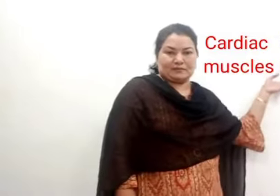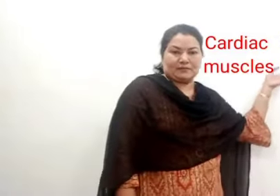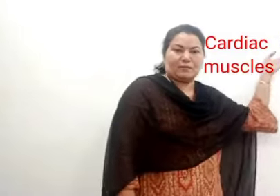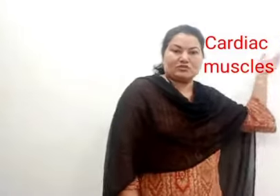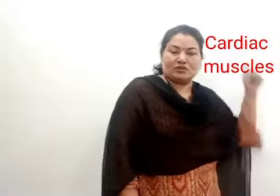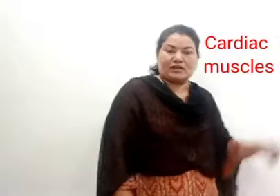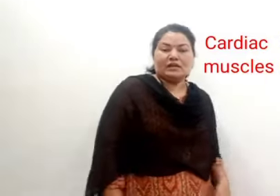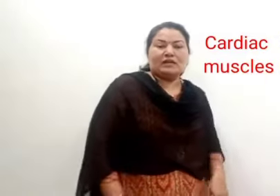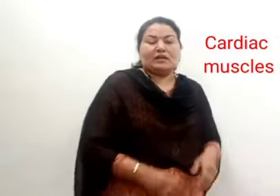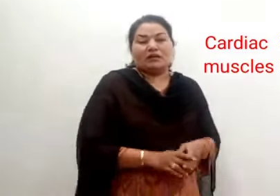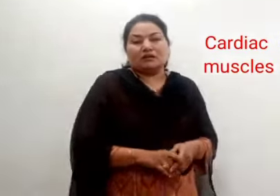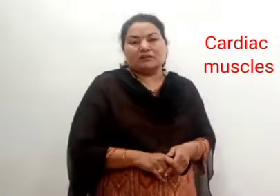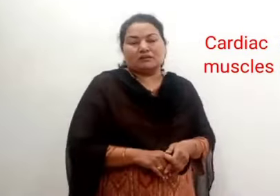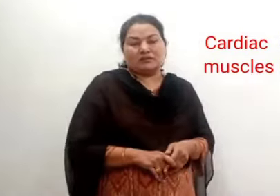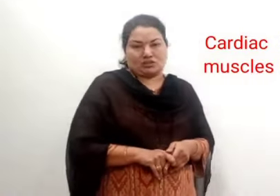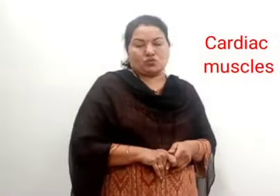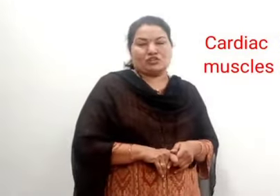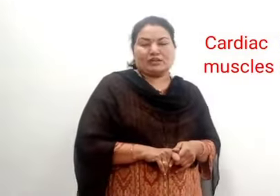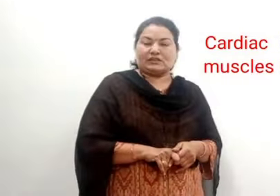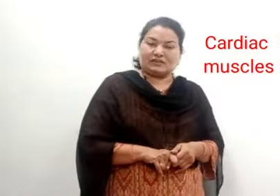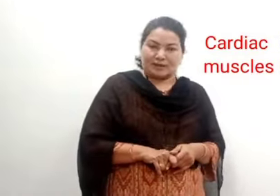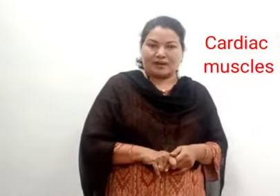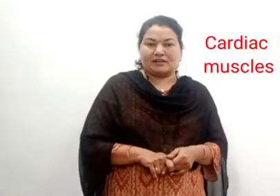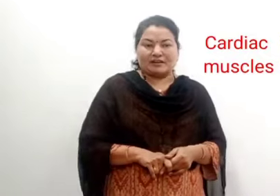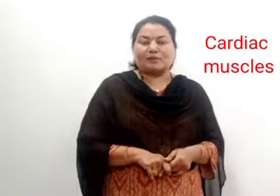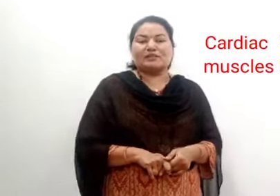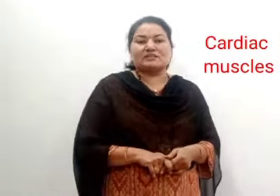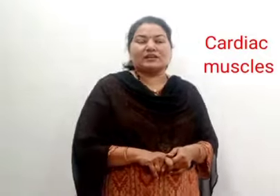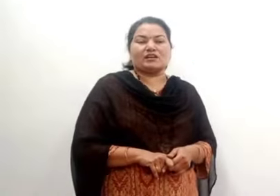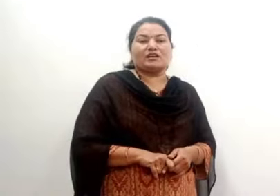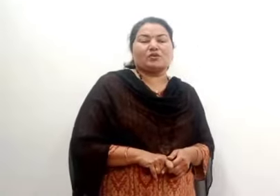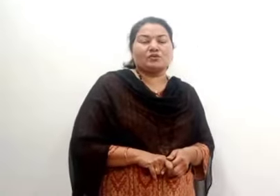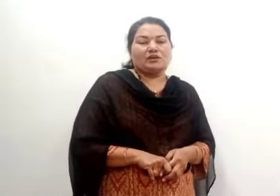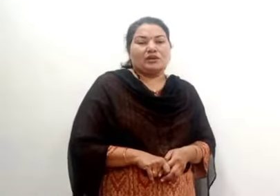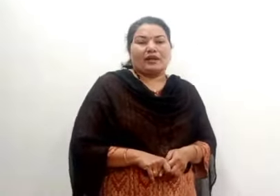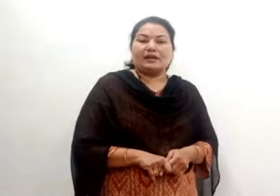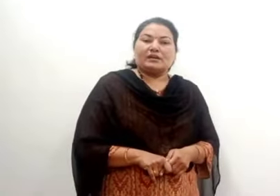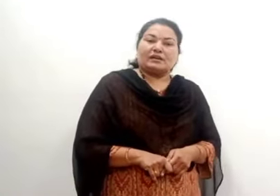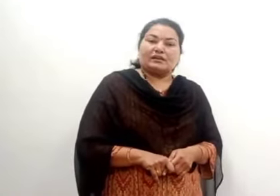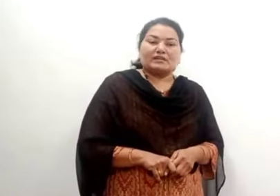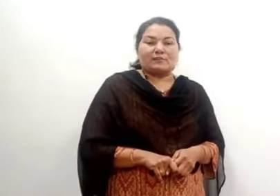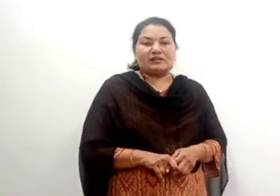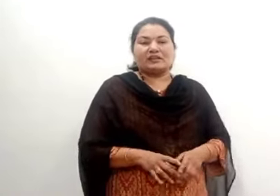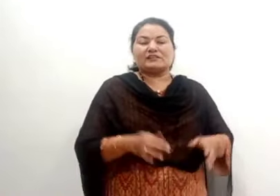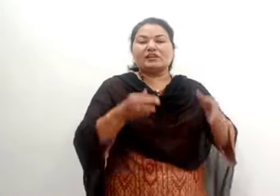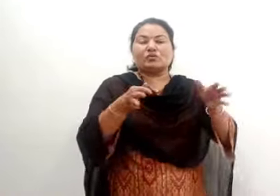आहेत या मस्क्युलर टिश्यूचे, तर ते आपण आता डिटेलमध्ये स्टडी करणार आहोत. अँड सायमल्टेनियसली यू